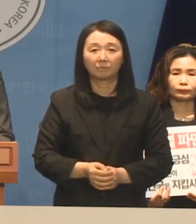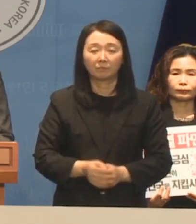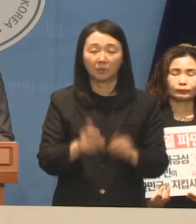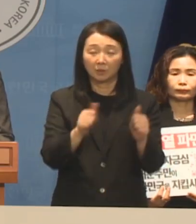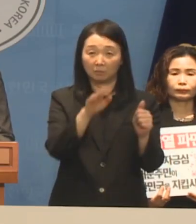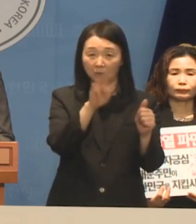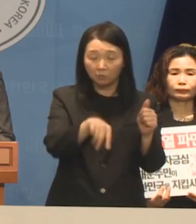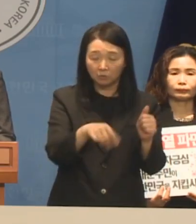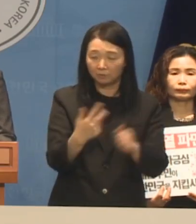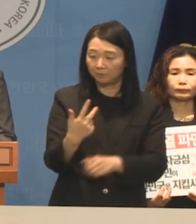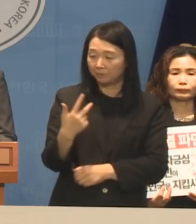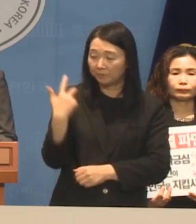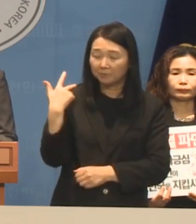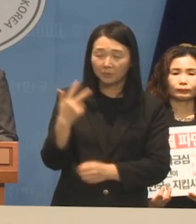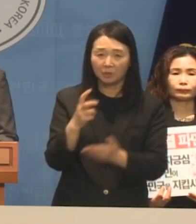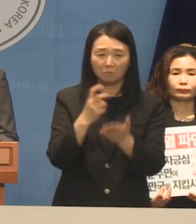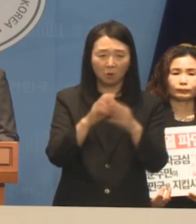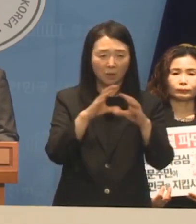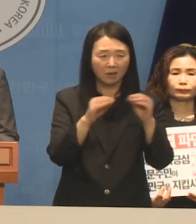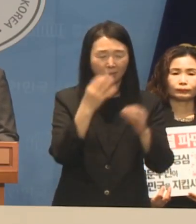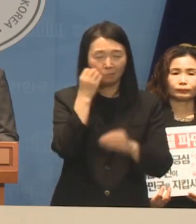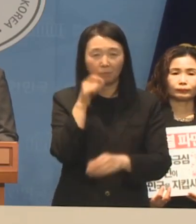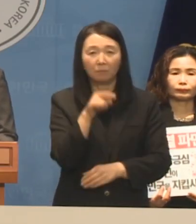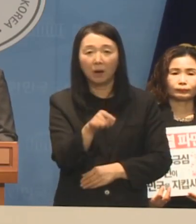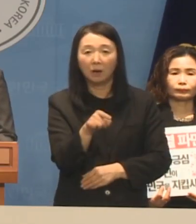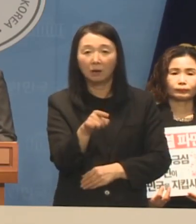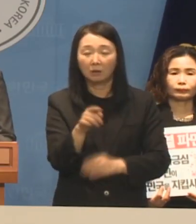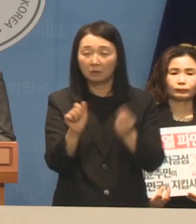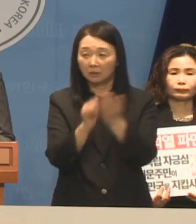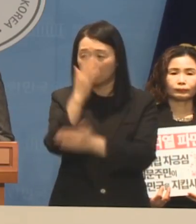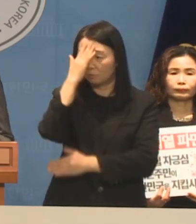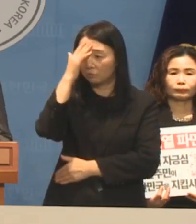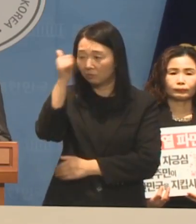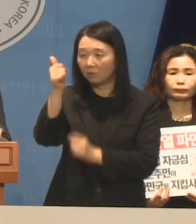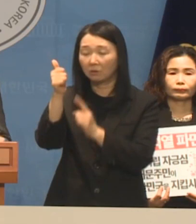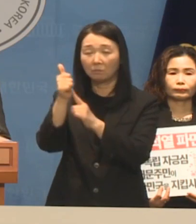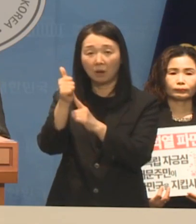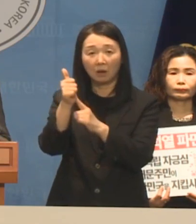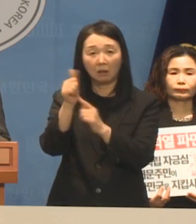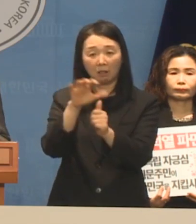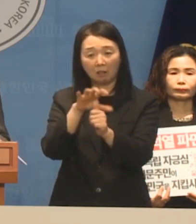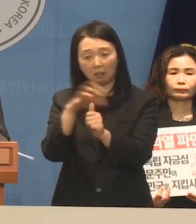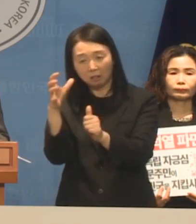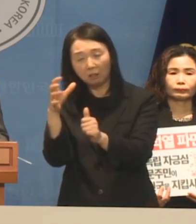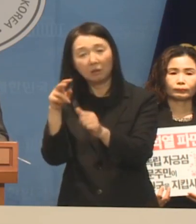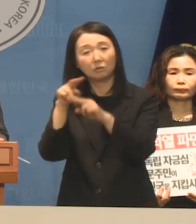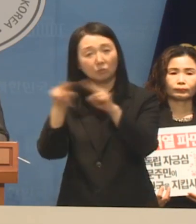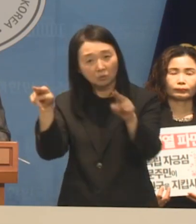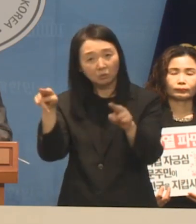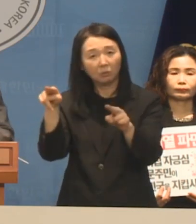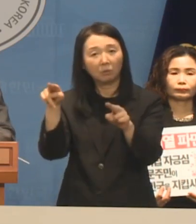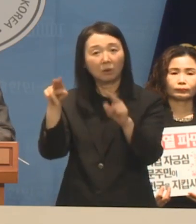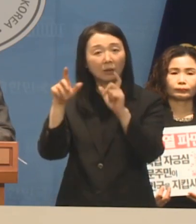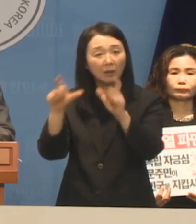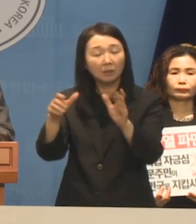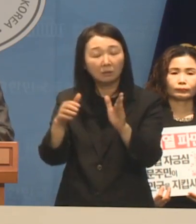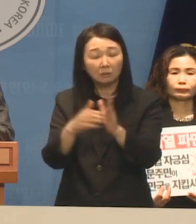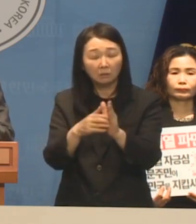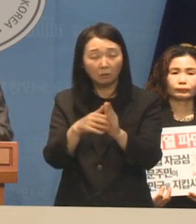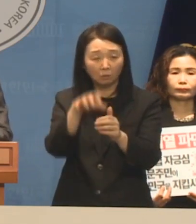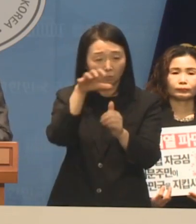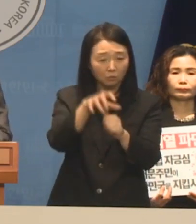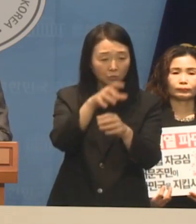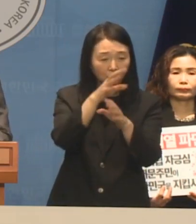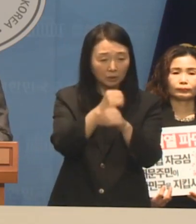재판부는 지난주 희한한 법 해석으로 내란 우두머리 윤석열의 탈옥을 도왔습니다. 구속기간 산정